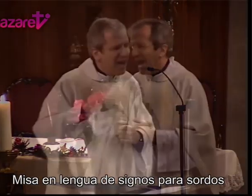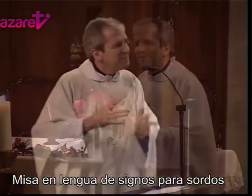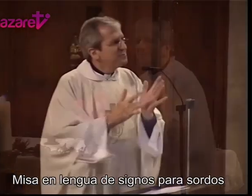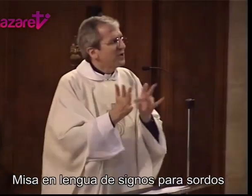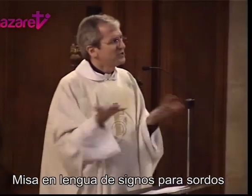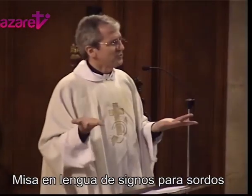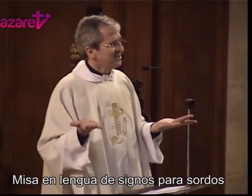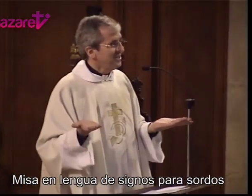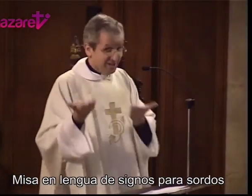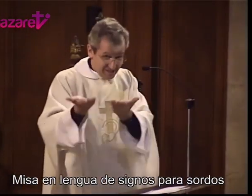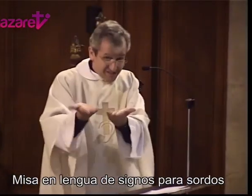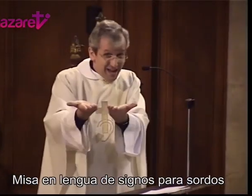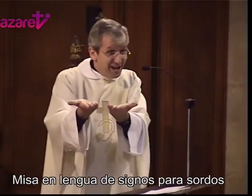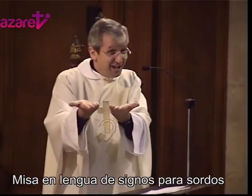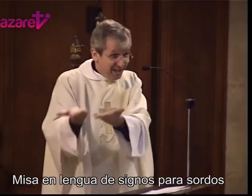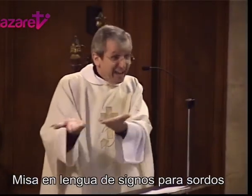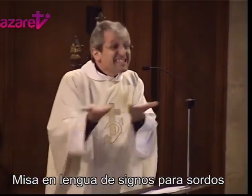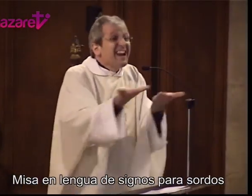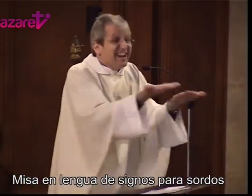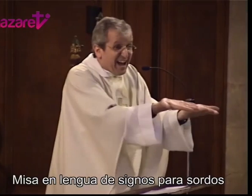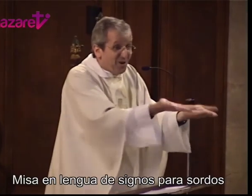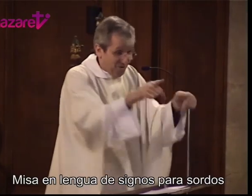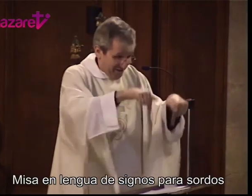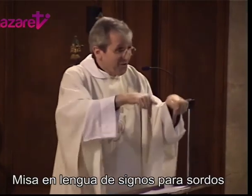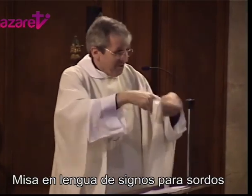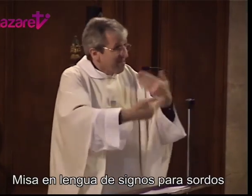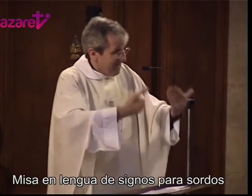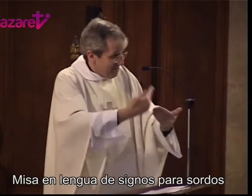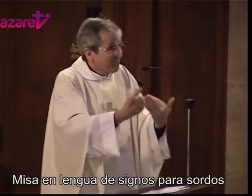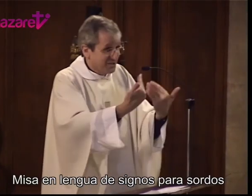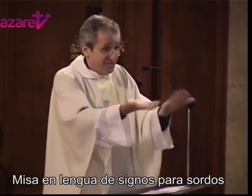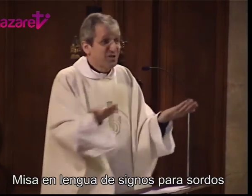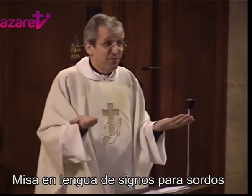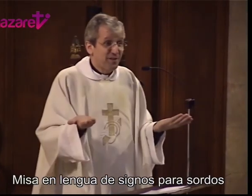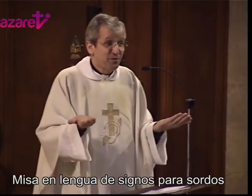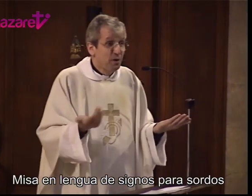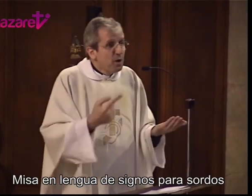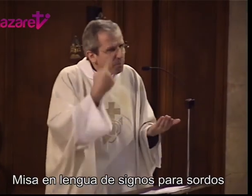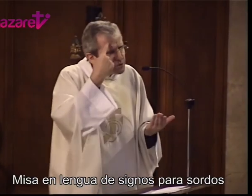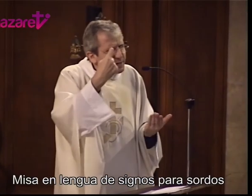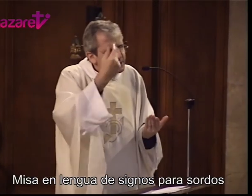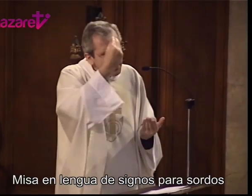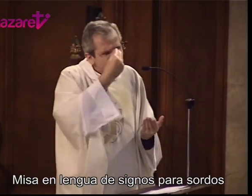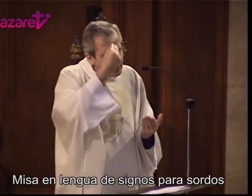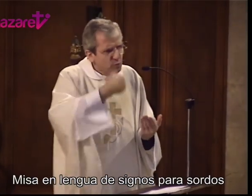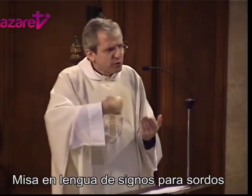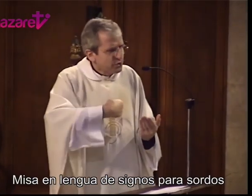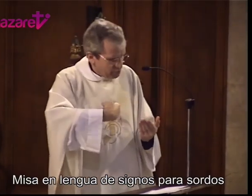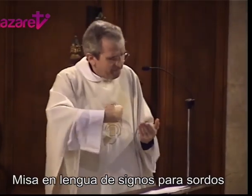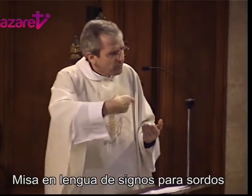mismo Jesús, si Él es el regalo que hoy celebramos que se nos ha ofrecido, pues pensemos cada uno de nosotros,